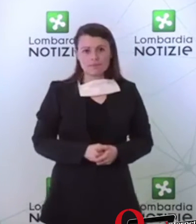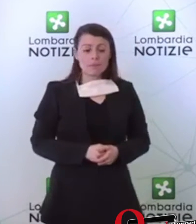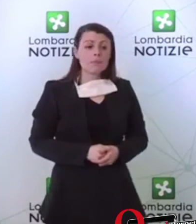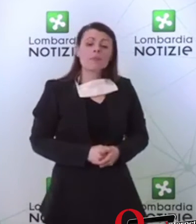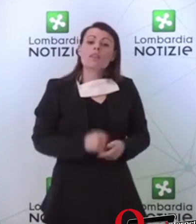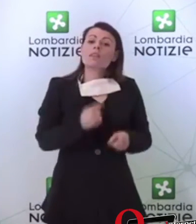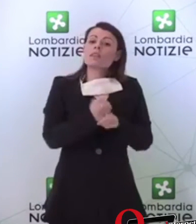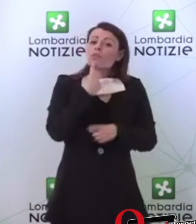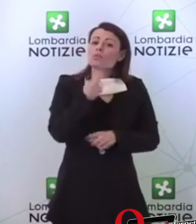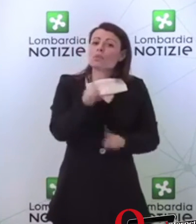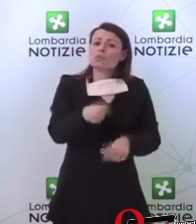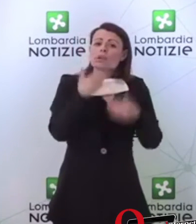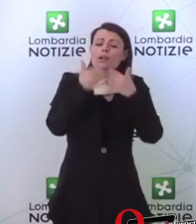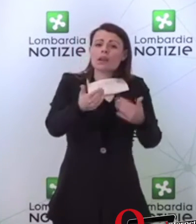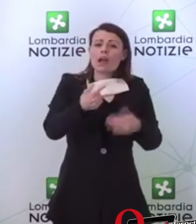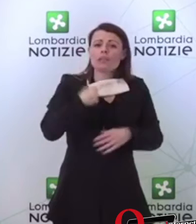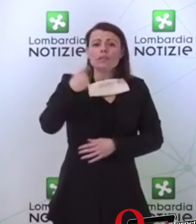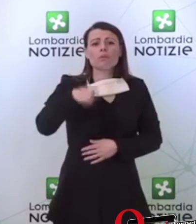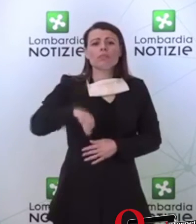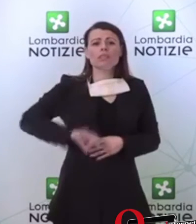alla Presidente del Senato,